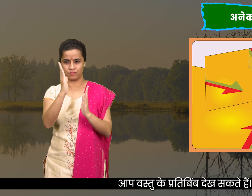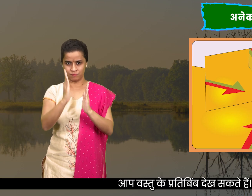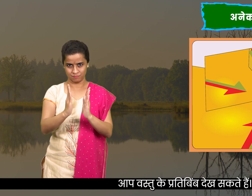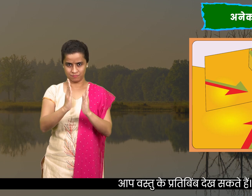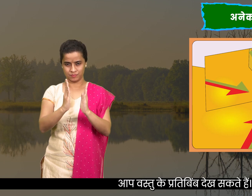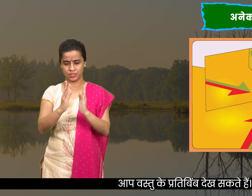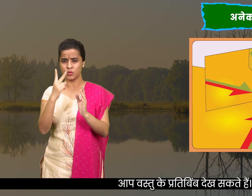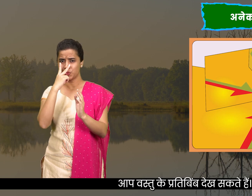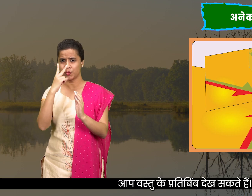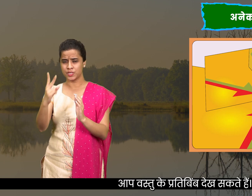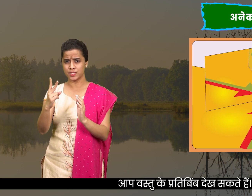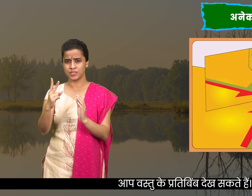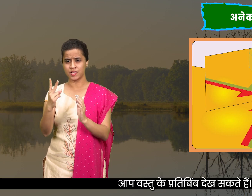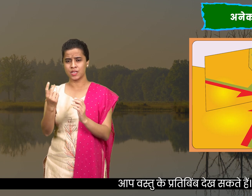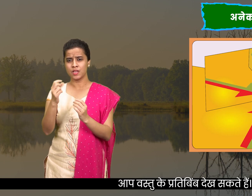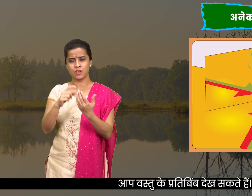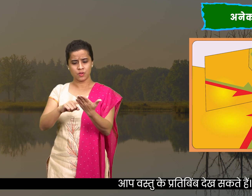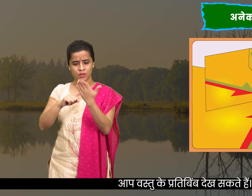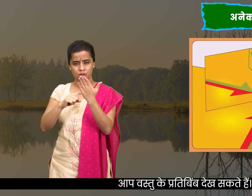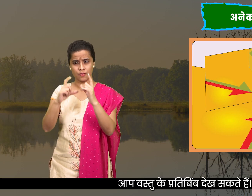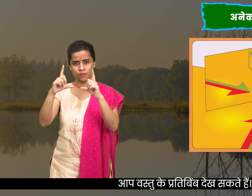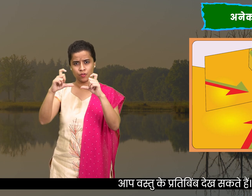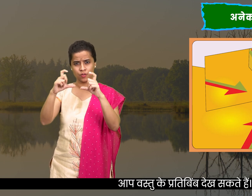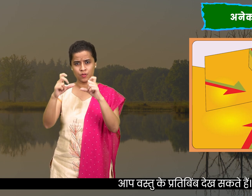आप वस्तु के प्रतिबिंब देख सकते हैं।